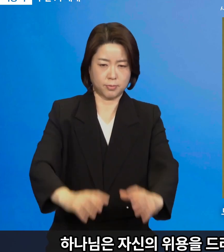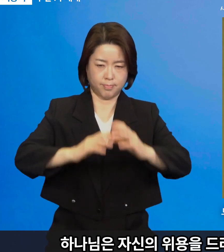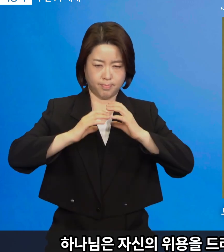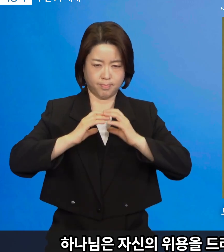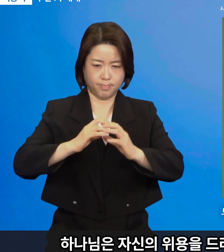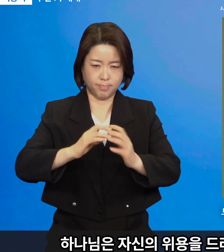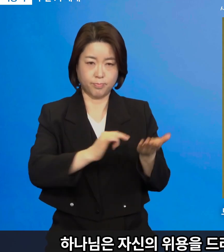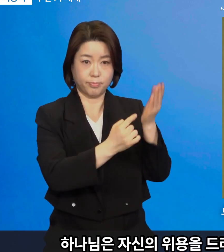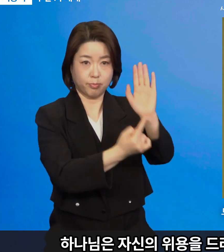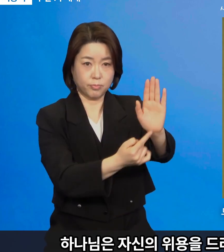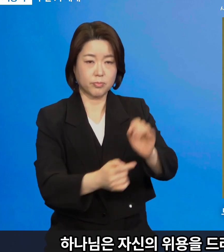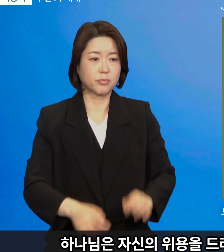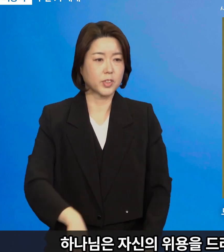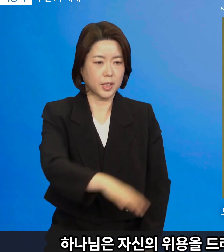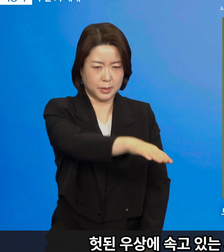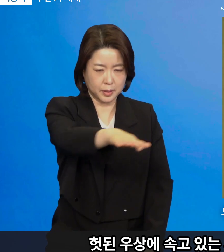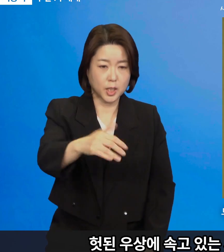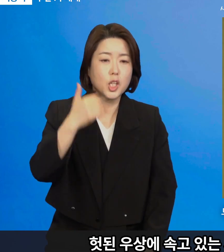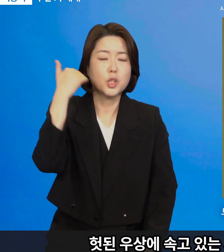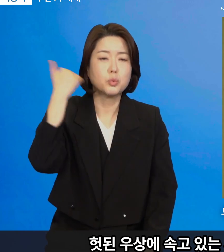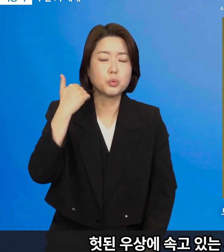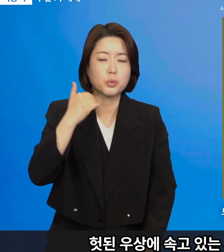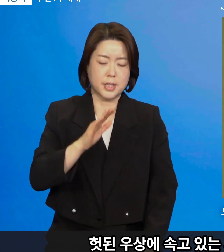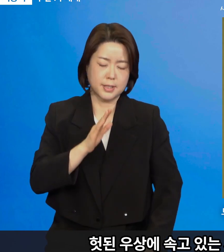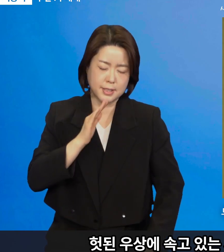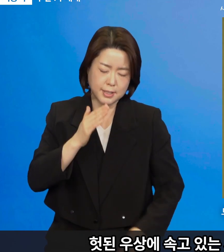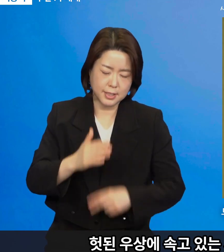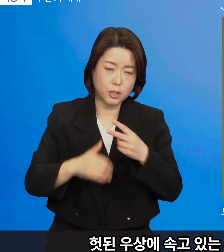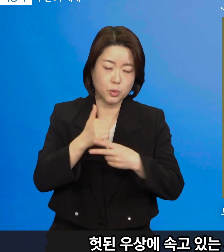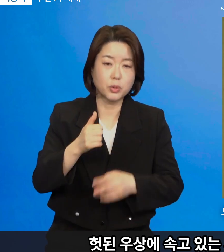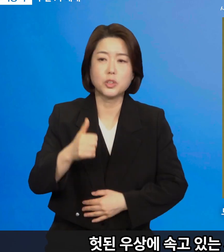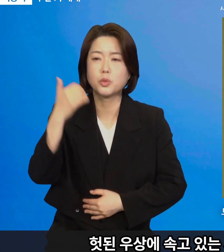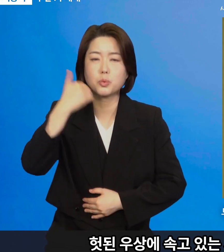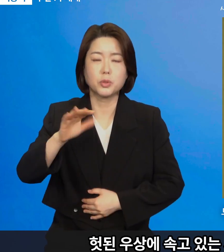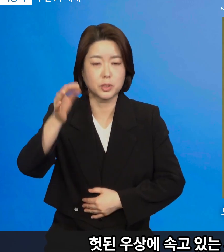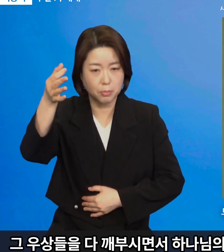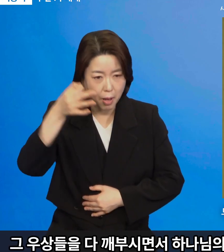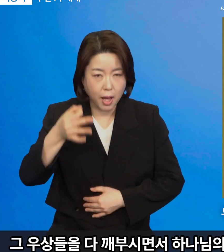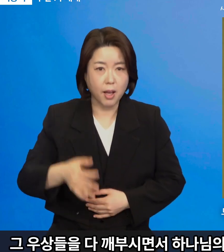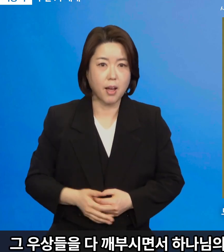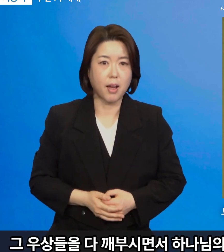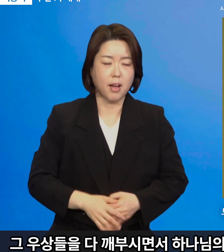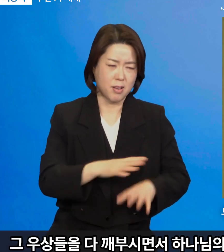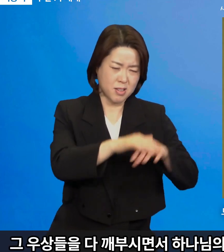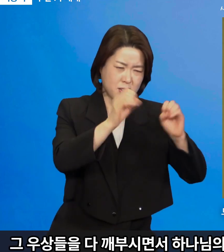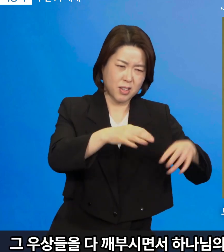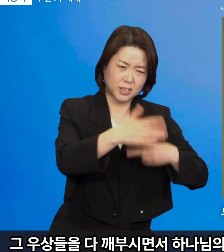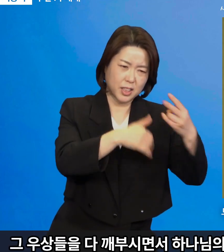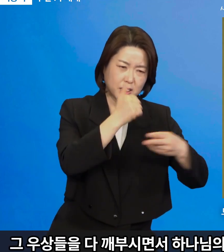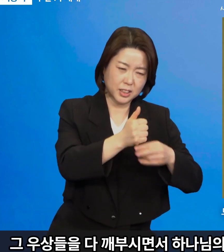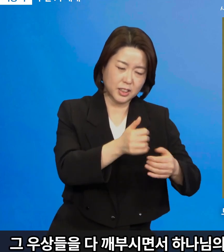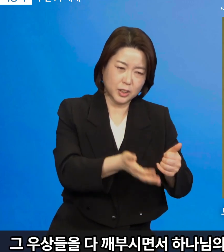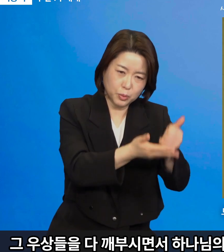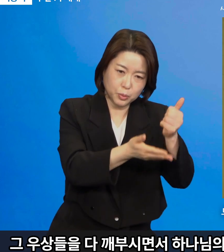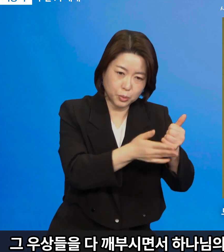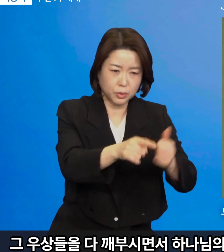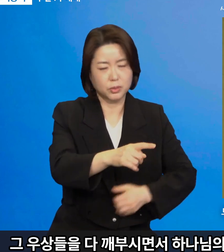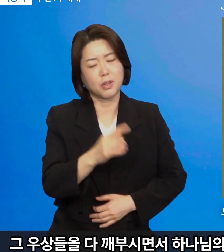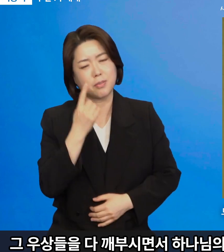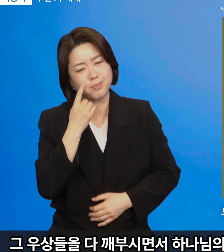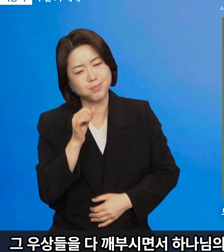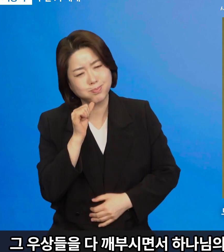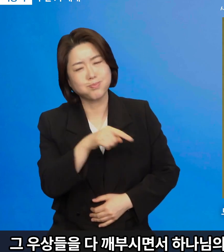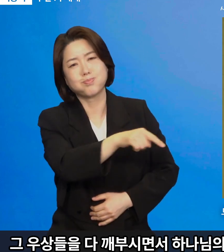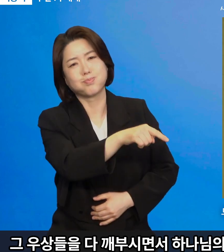드러내시면서 누가 참된 신인지, 헛된 우상에 속고 있는 사람들이 불쌍하잖아요. 그 우상들을 다 깨보시면서